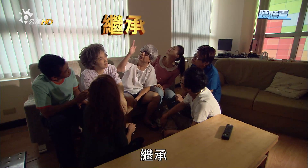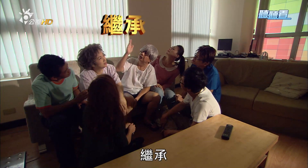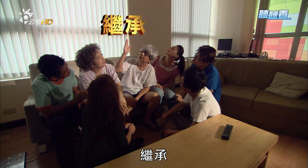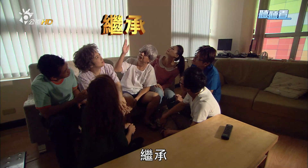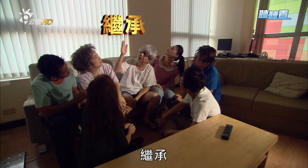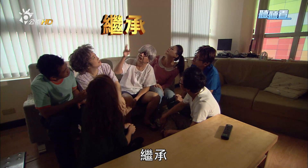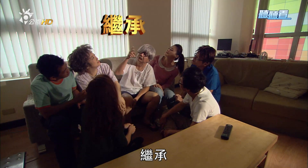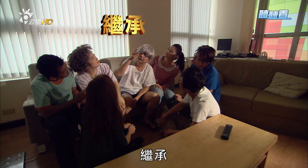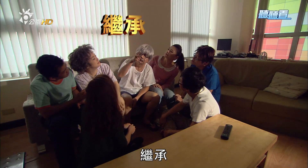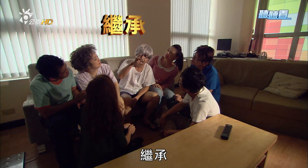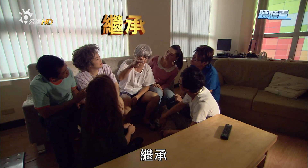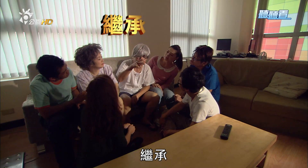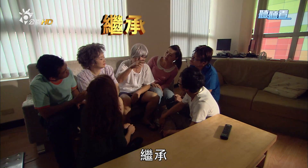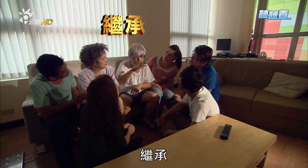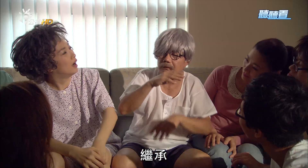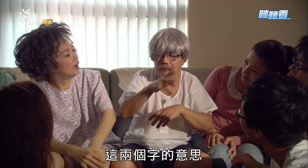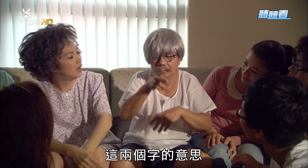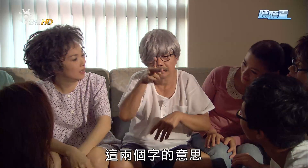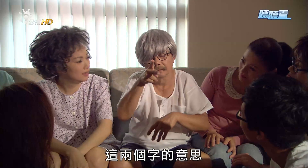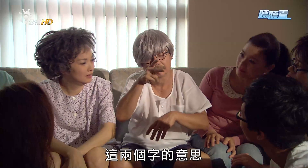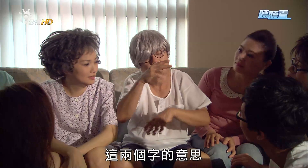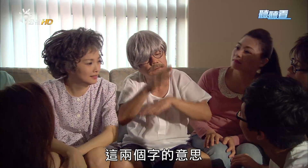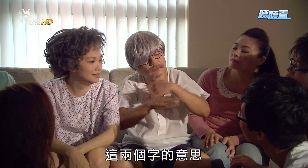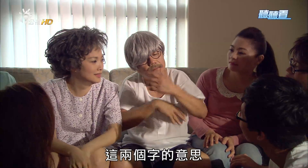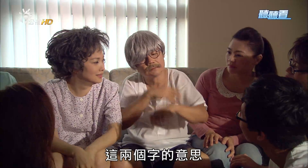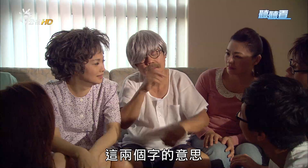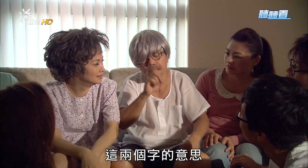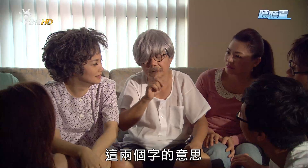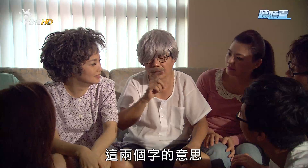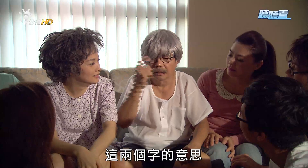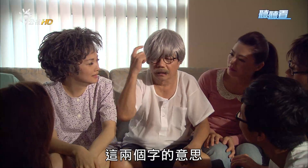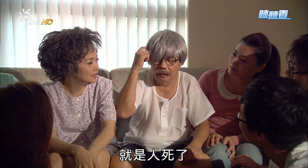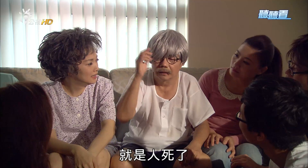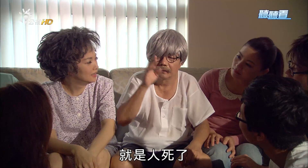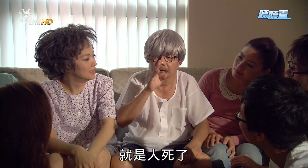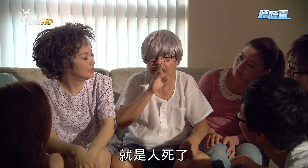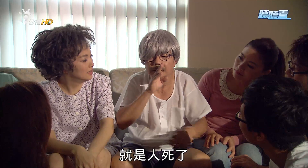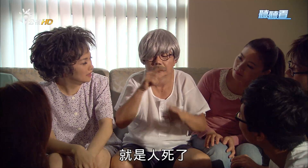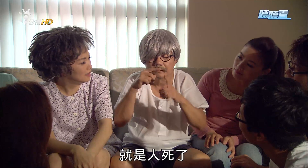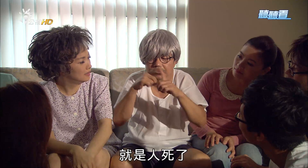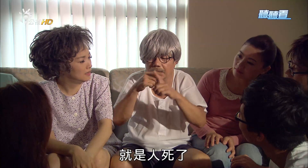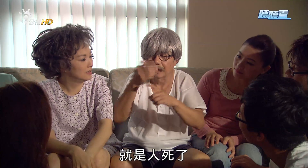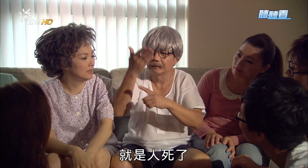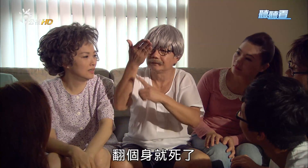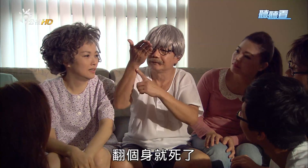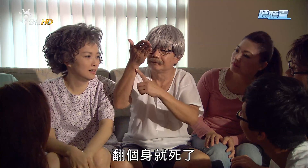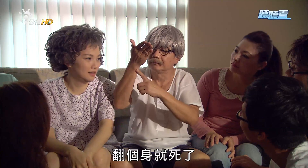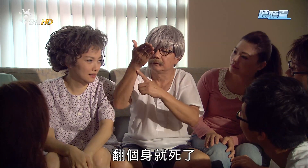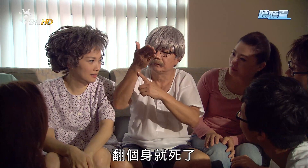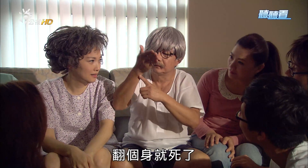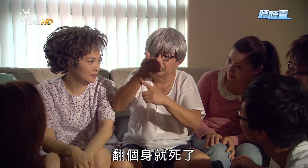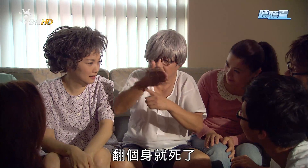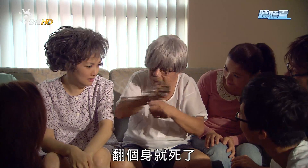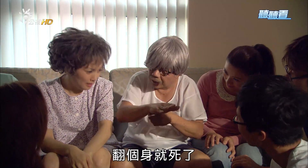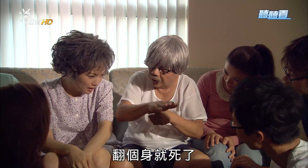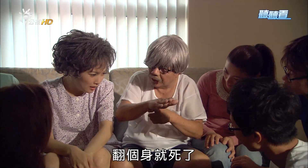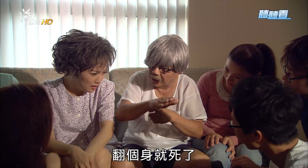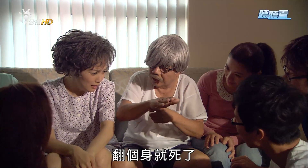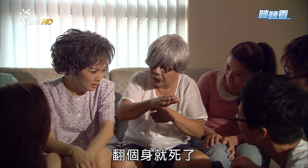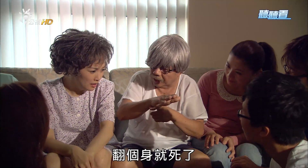继承啊，这两个字的意思就是人死了，翻个身就